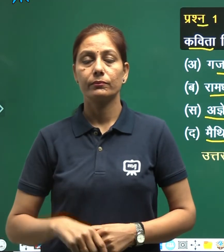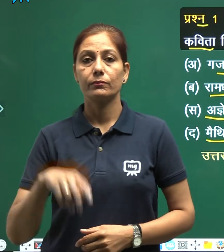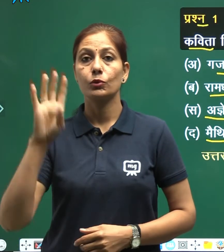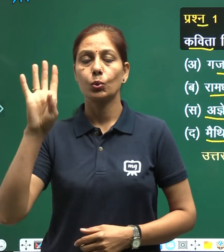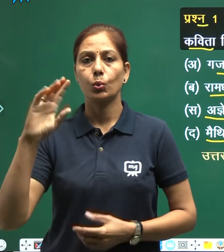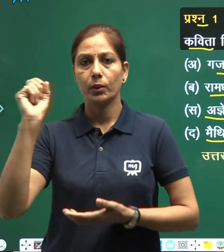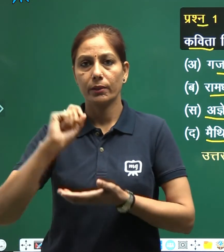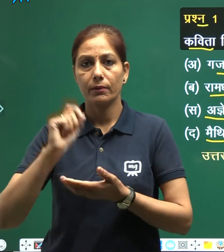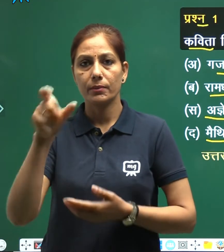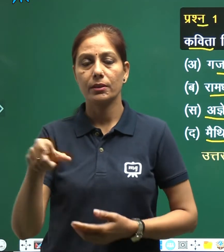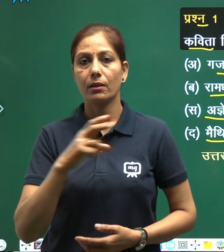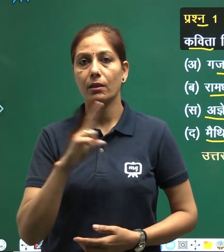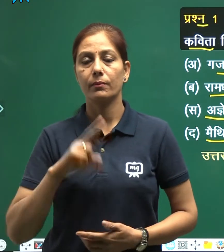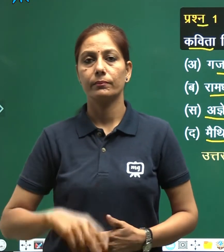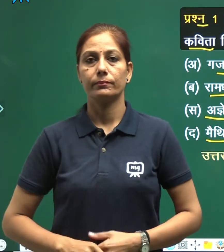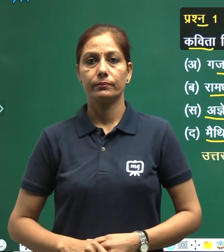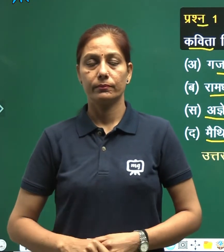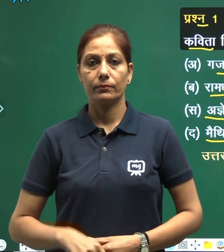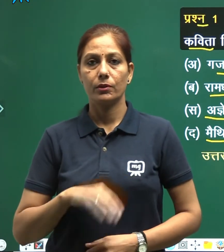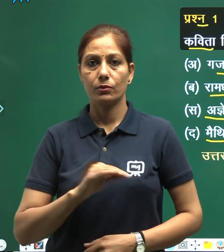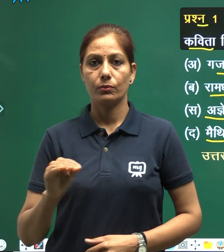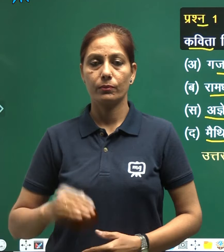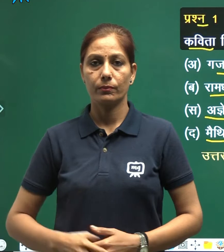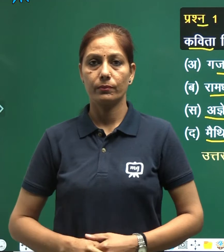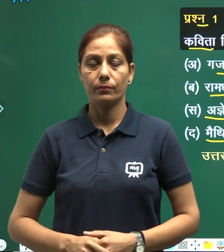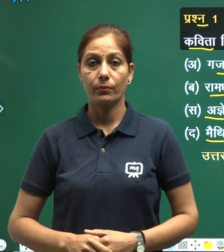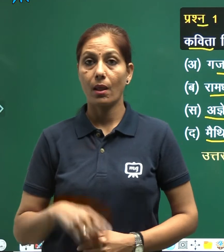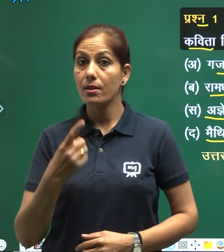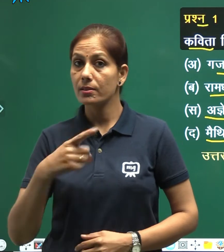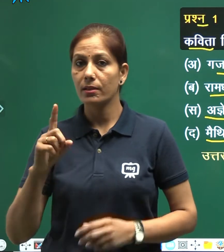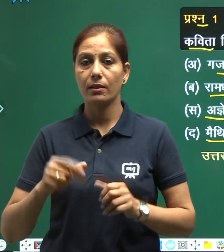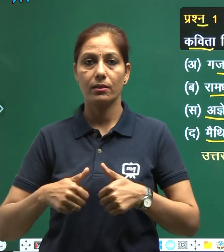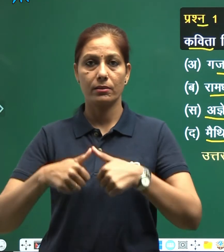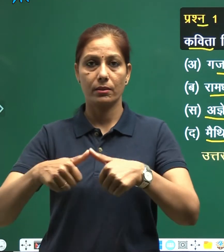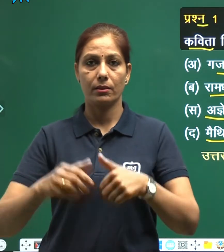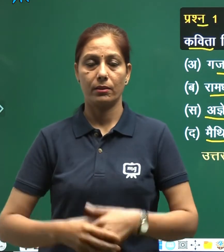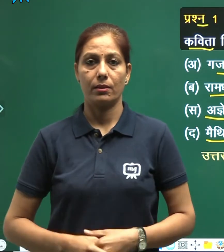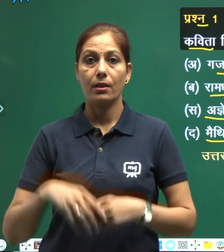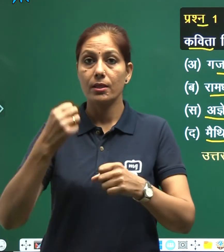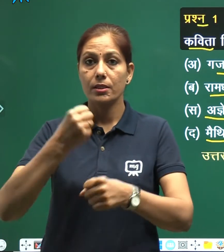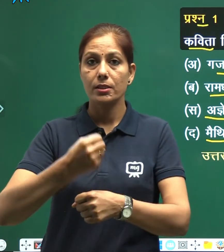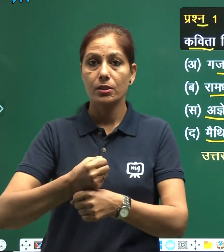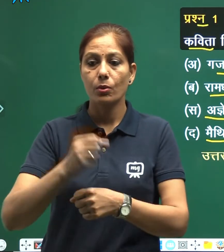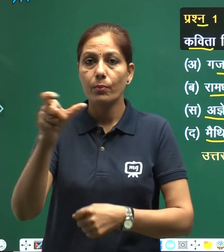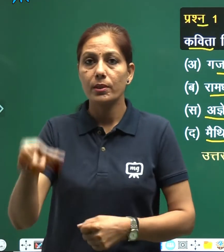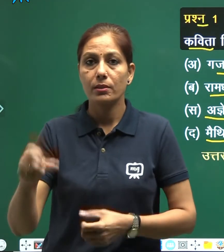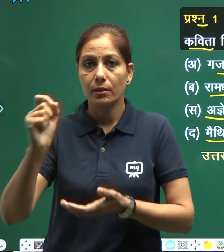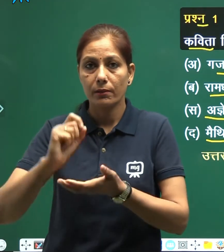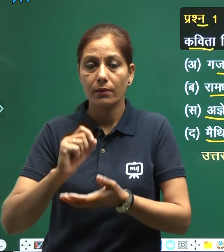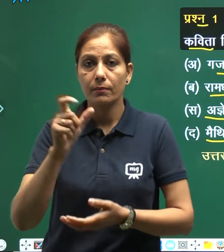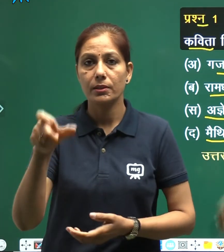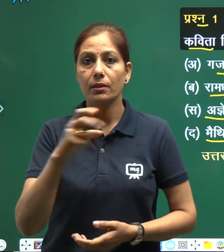चौथा मैथिली शरण गुप्त। बच्चों, सही उत्तर है गजानन माधव मुक्तिबोध।